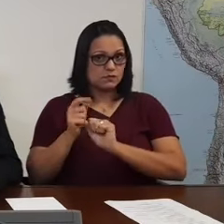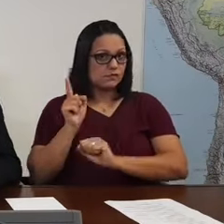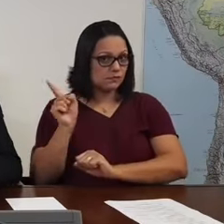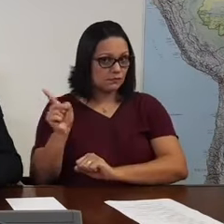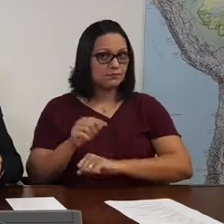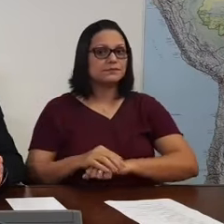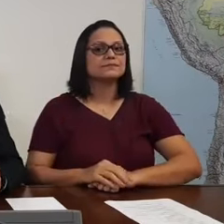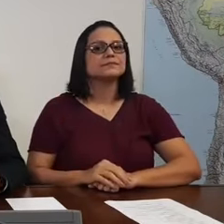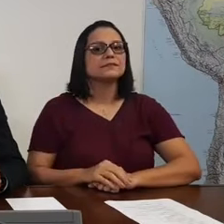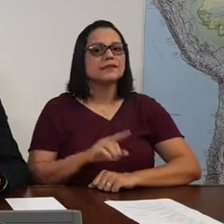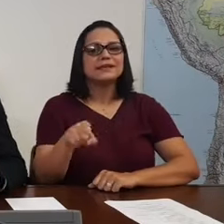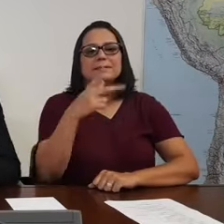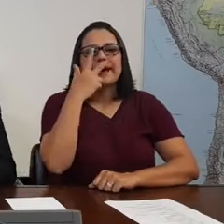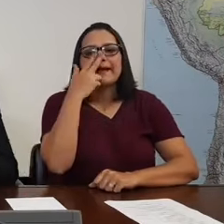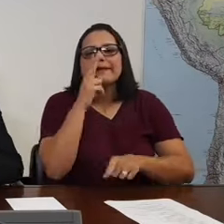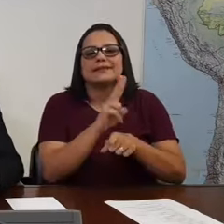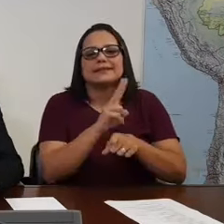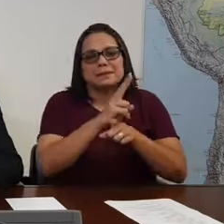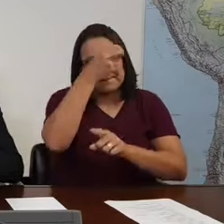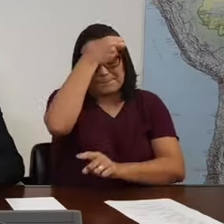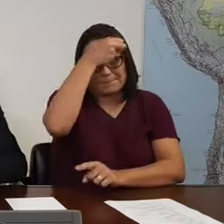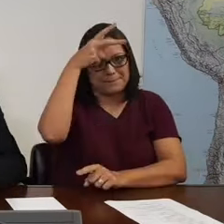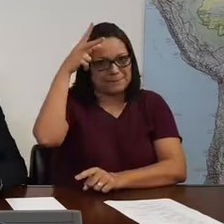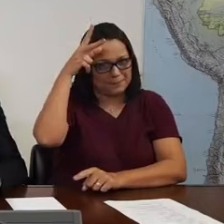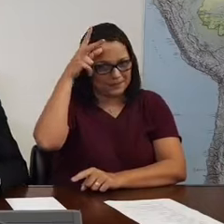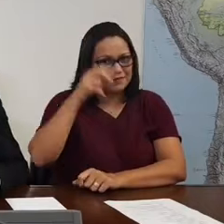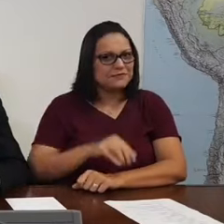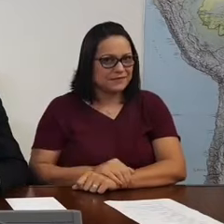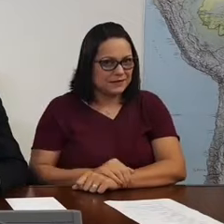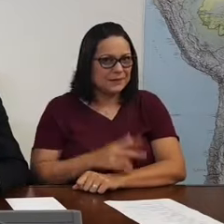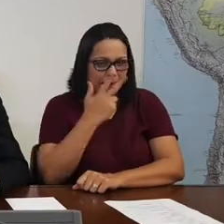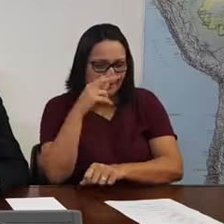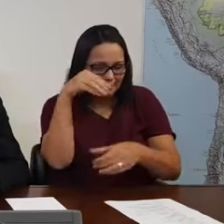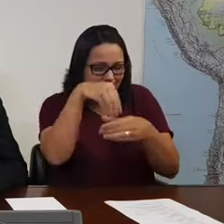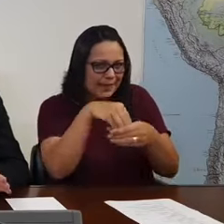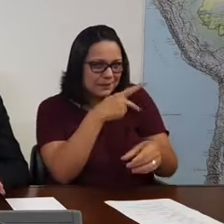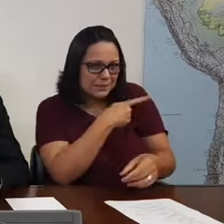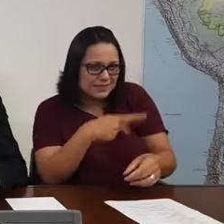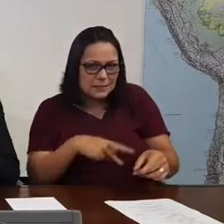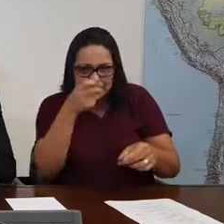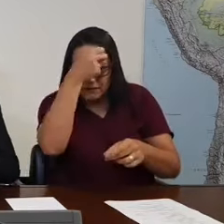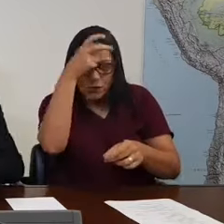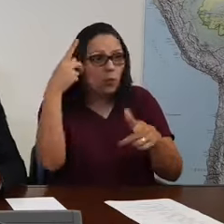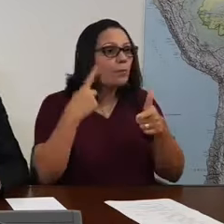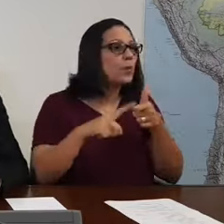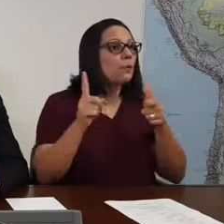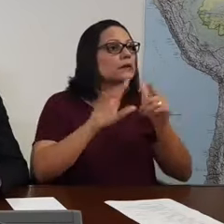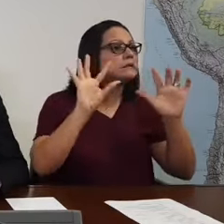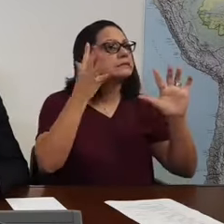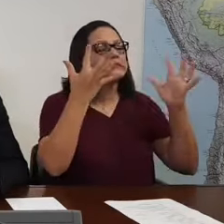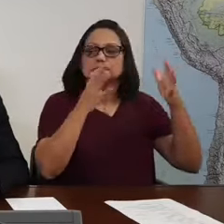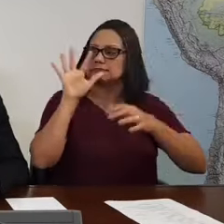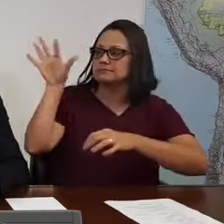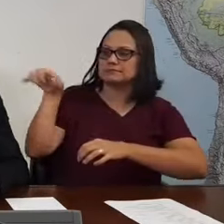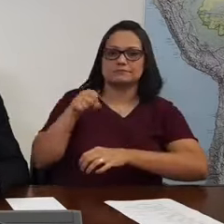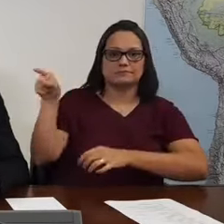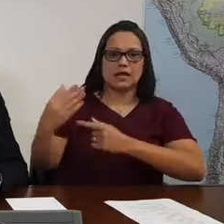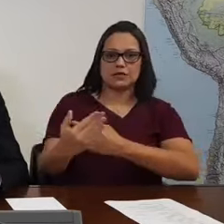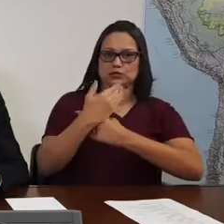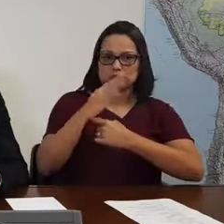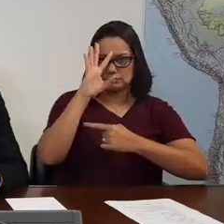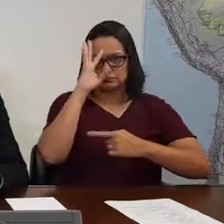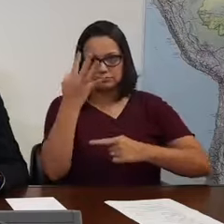Ele, além do prefeito aqui, ele é a pessoa chamada para qualquer problema, para nos ajudar